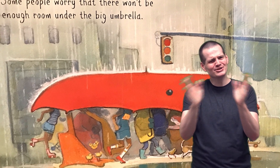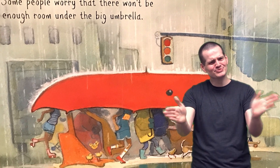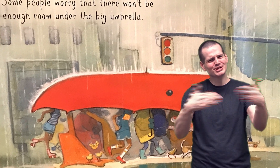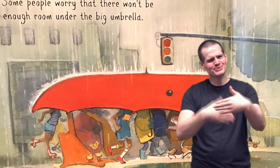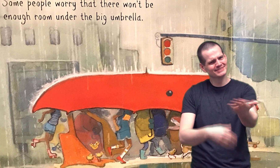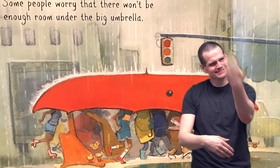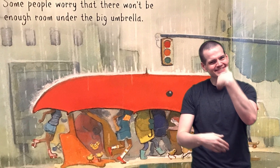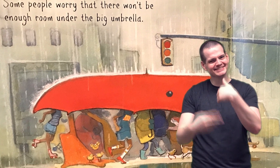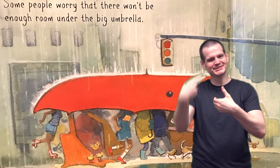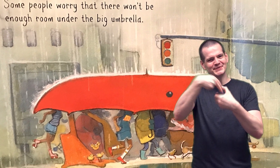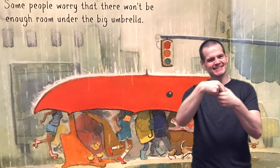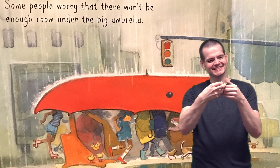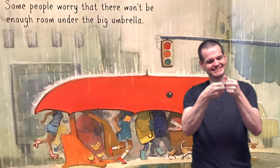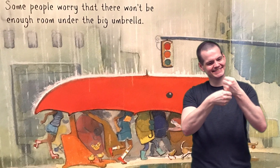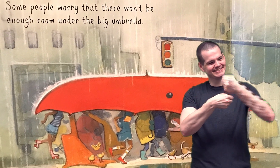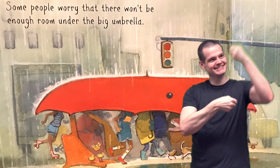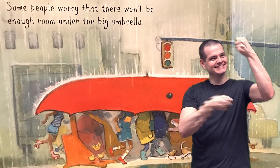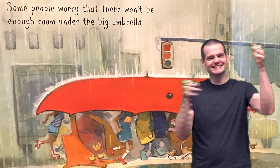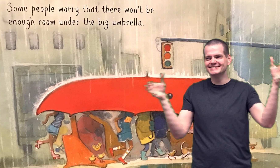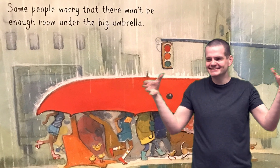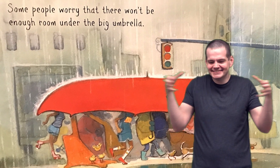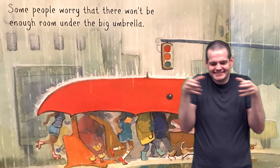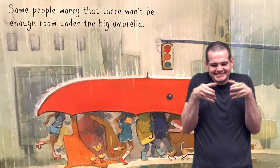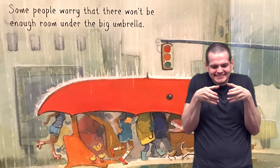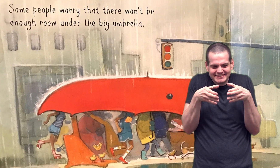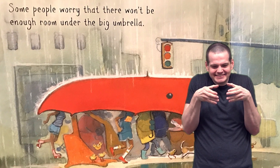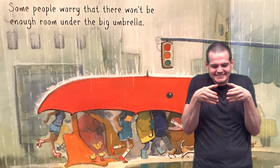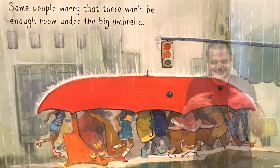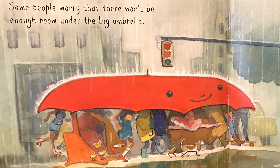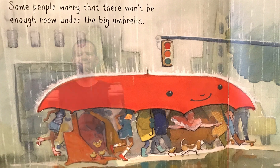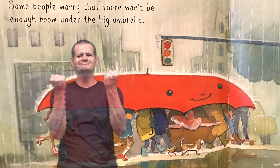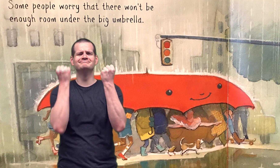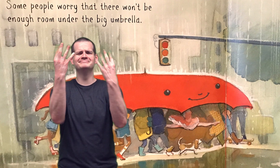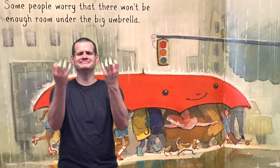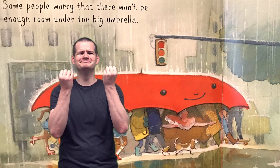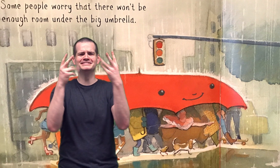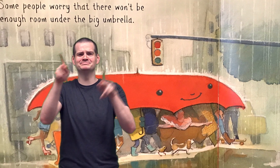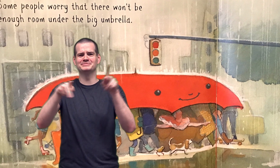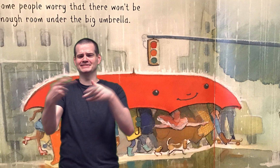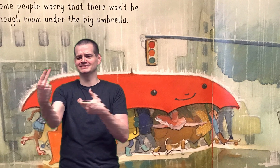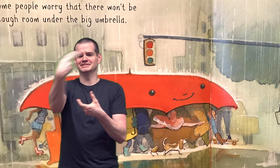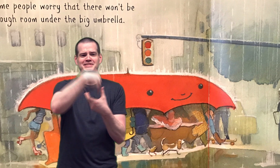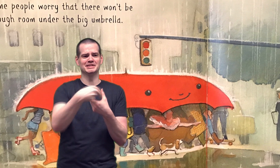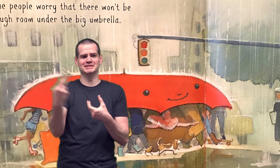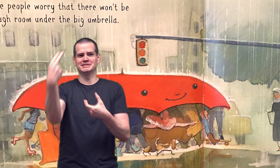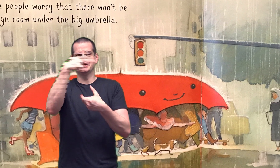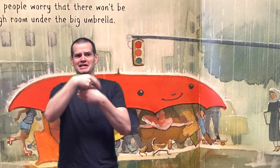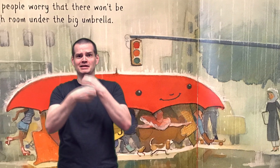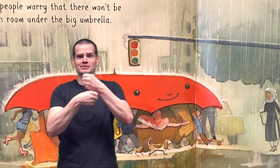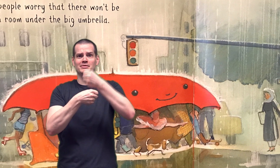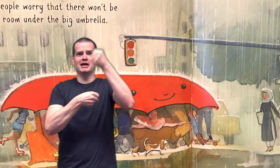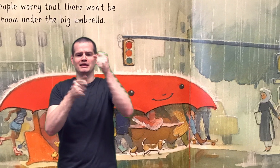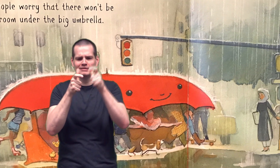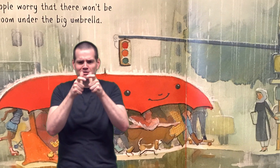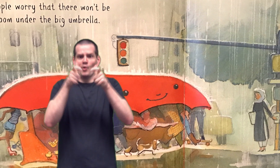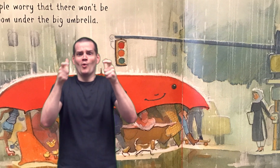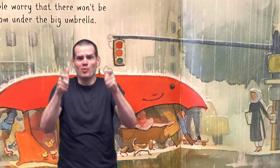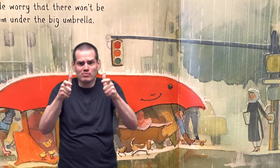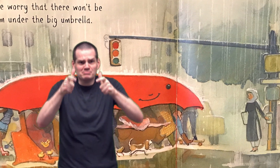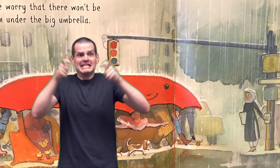importa, sí hay espacio. Todos pueden unirse y estar bajo un paraguas. Mientras más y más personas se unen, más grande